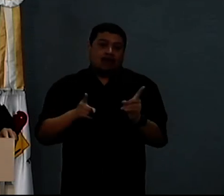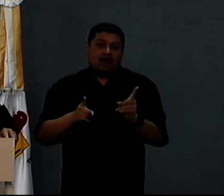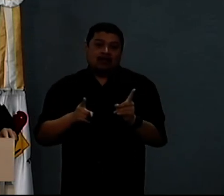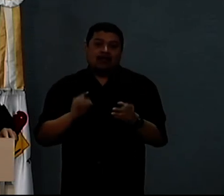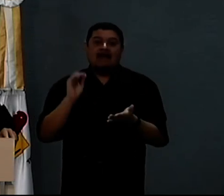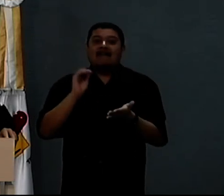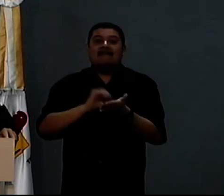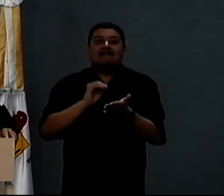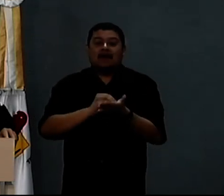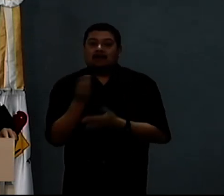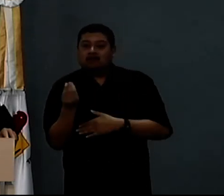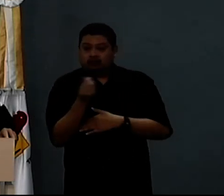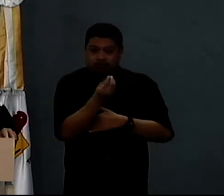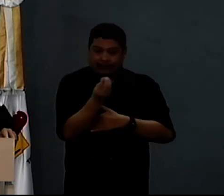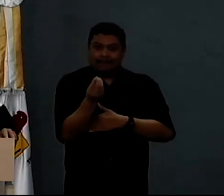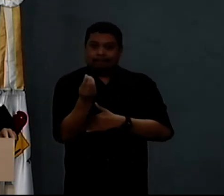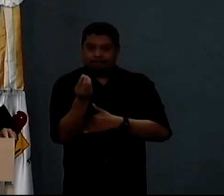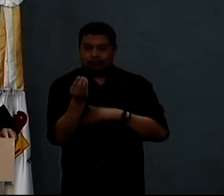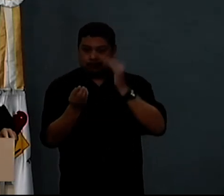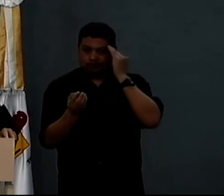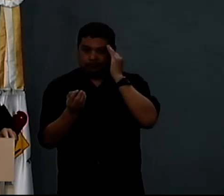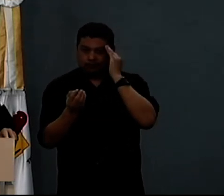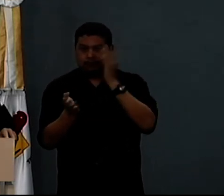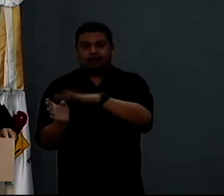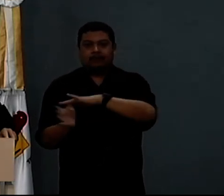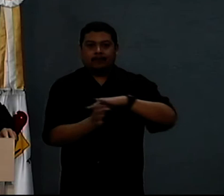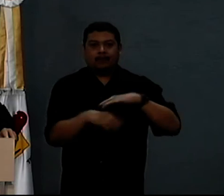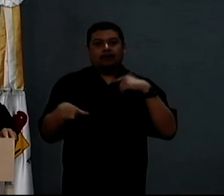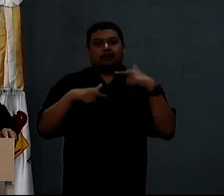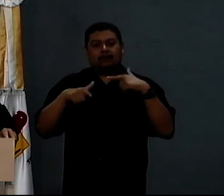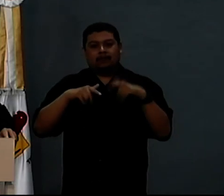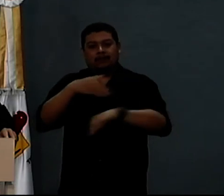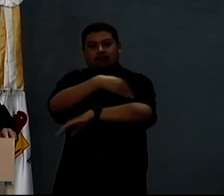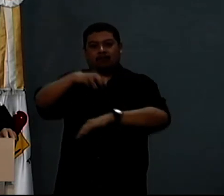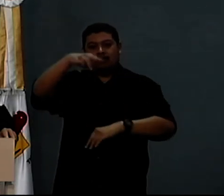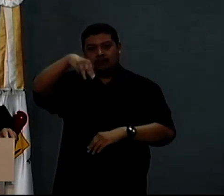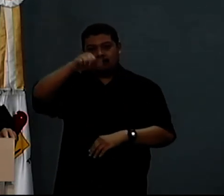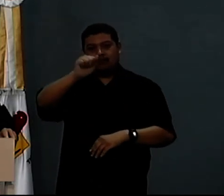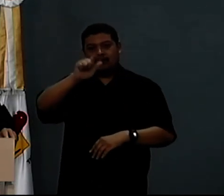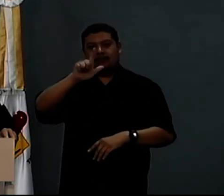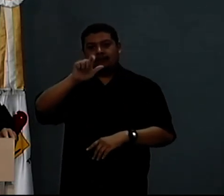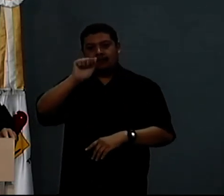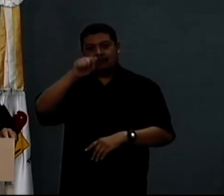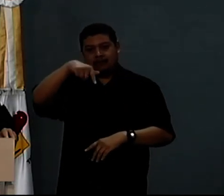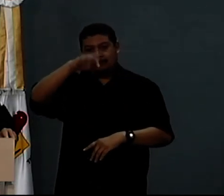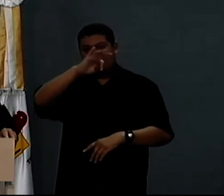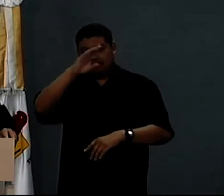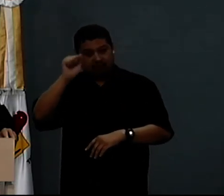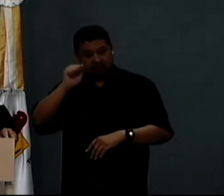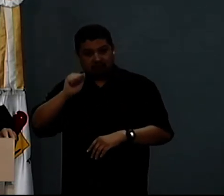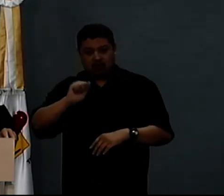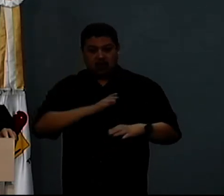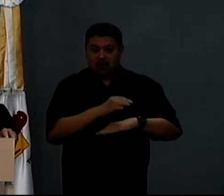qualidade. Porque você pode... Olha, o trabalho que foi feito na Malaquita foi por água abaixo, chega na primavera foi por água abaixo,